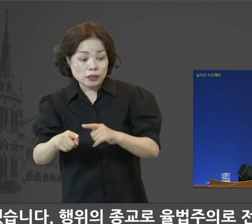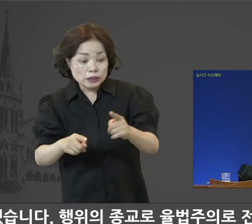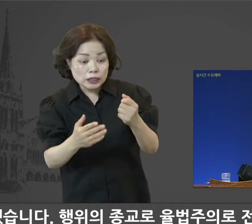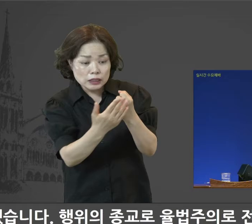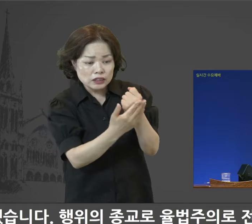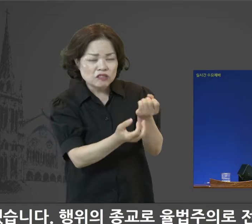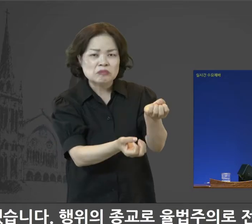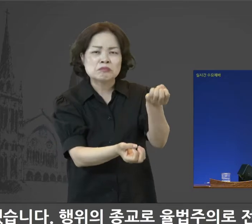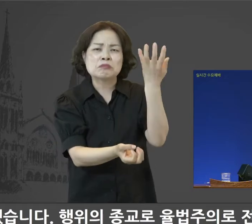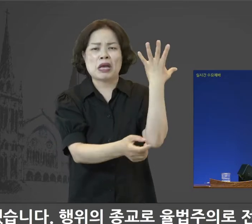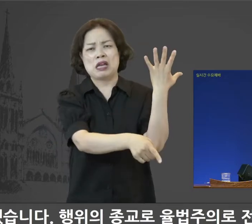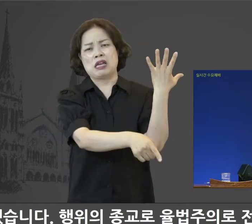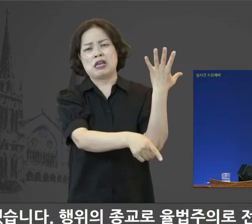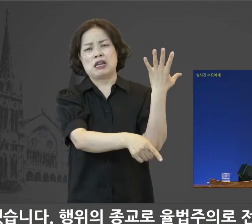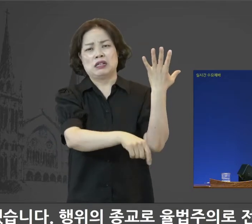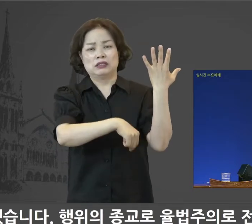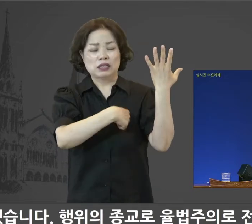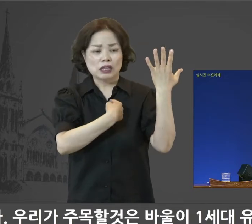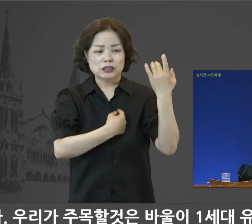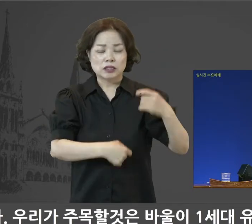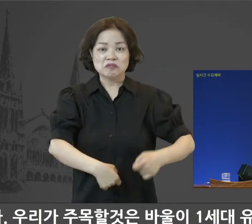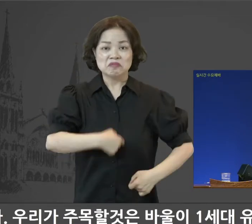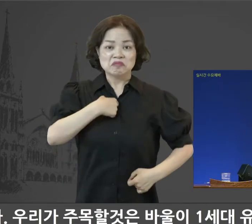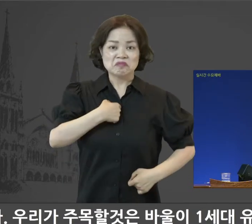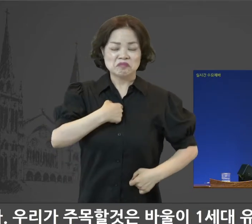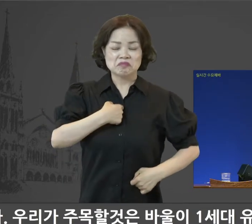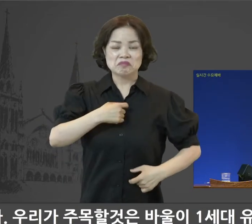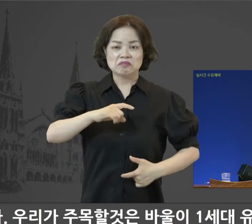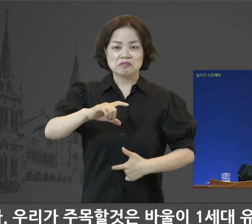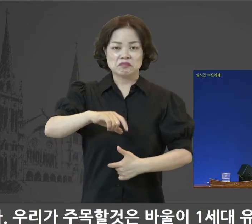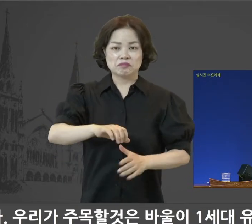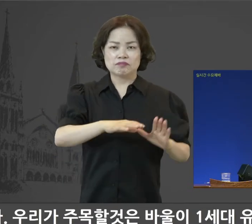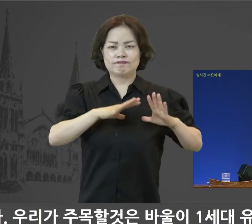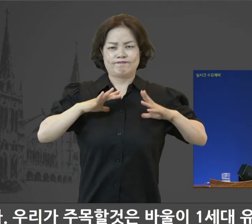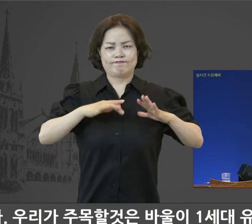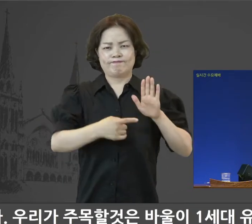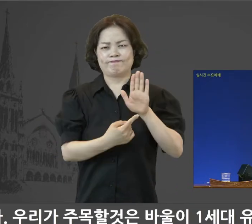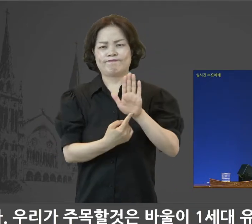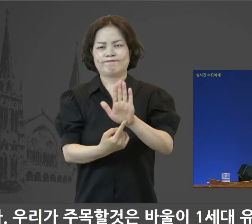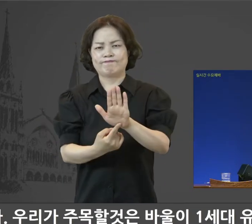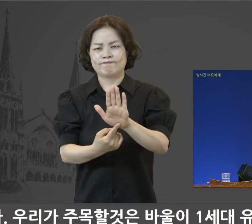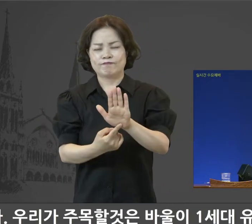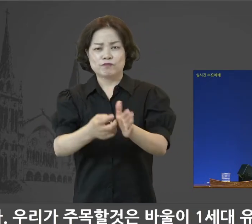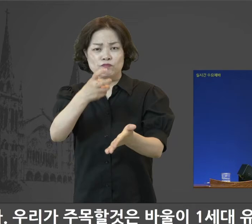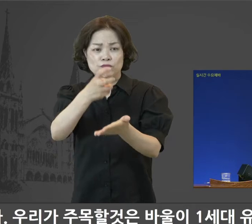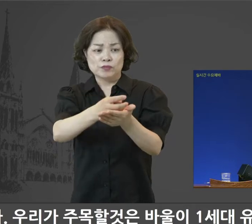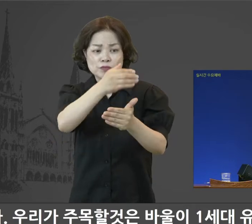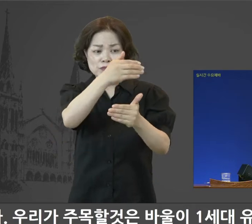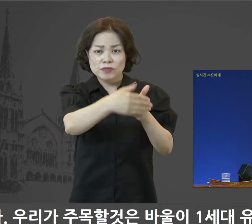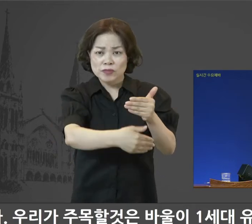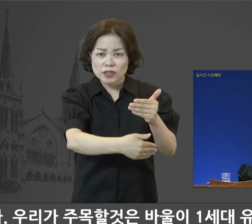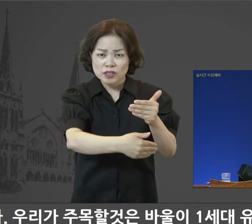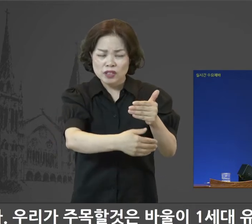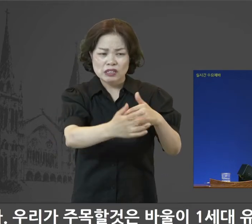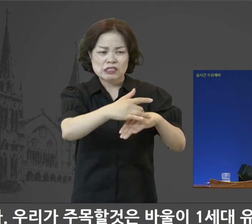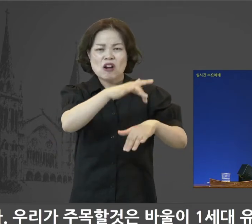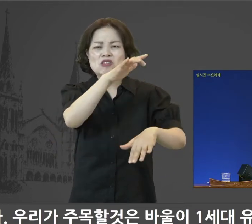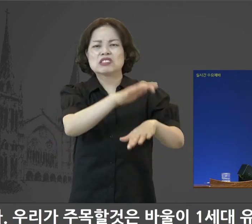은혜를 망각하고 자신들의 의를 쌓는 데 급급했다. 율법주의,